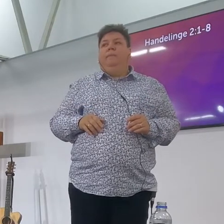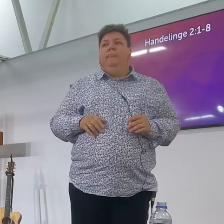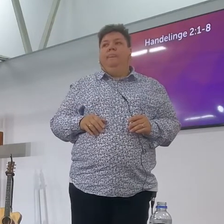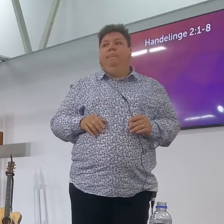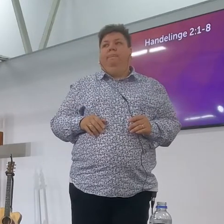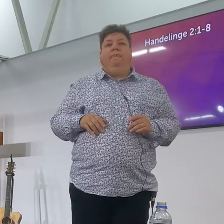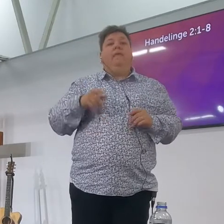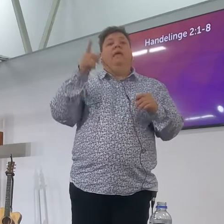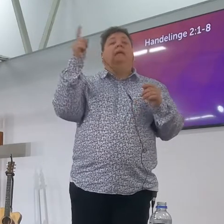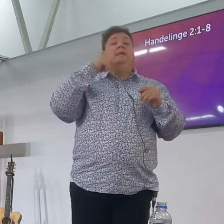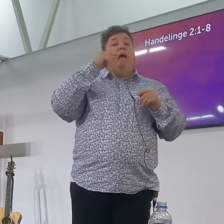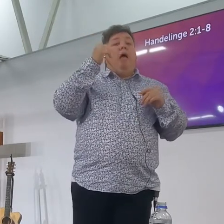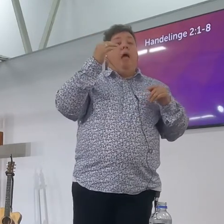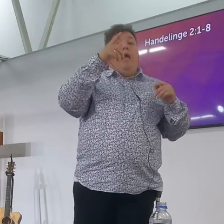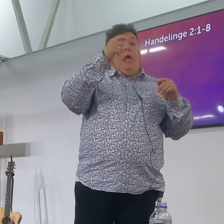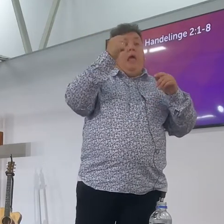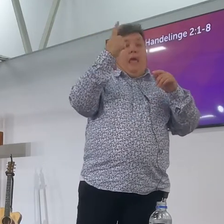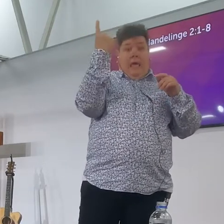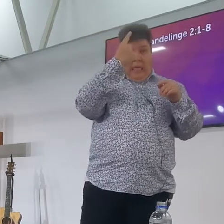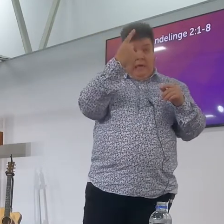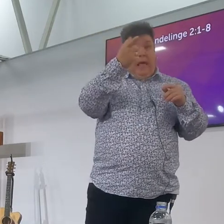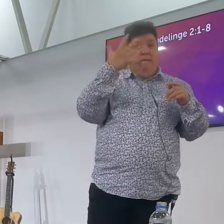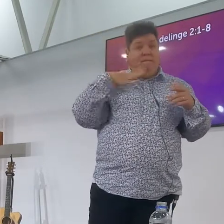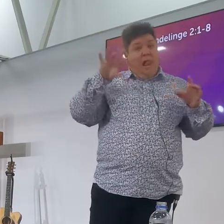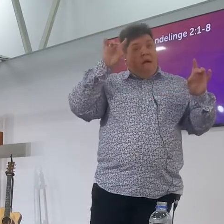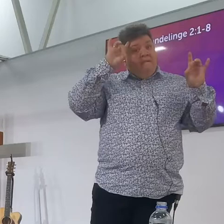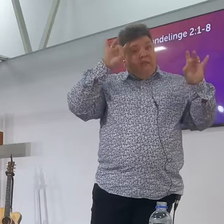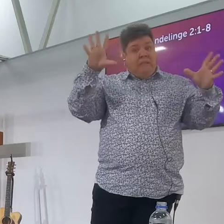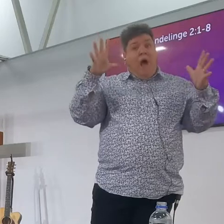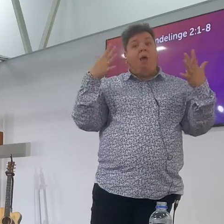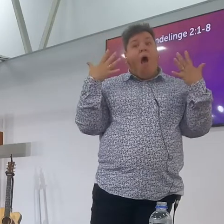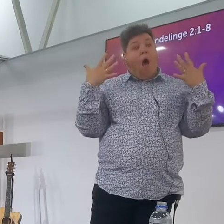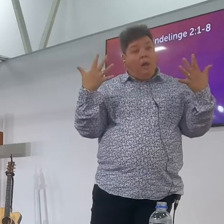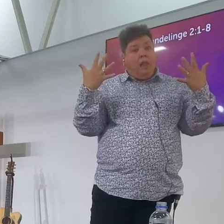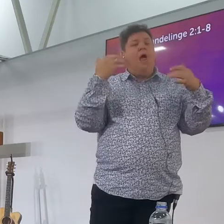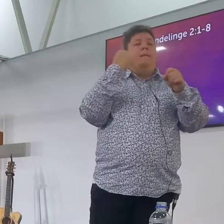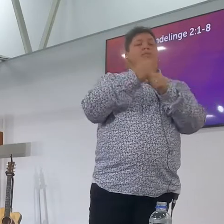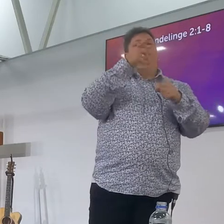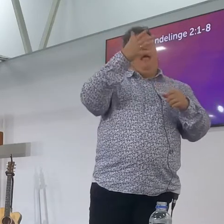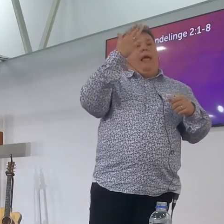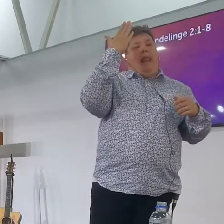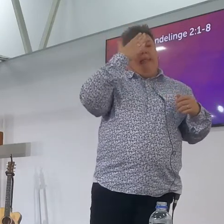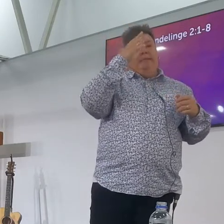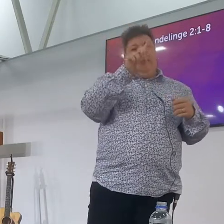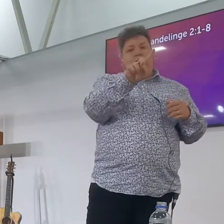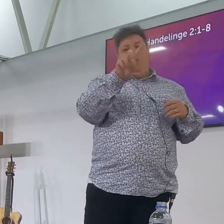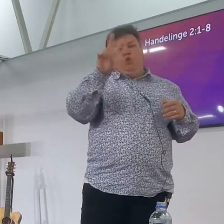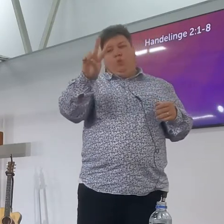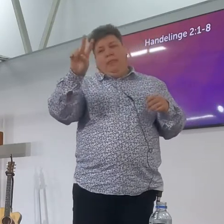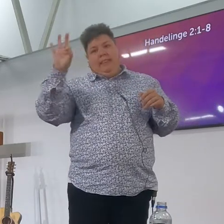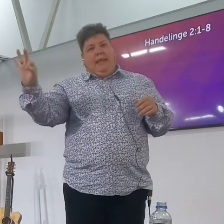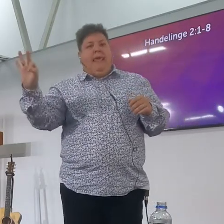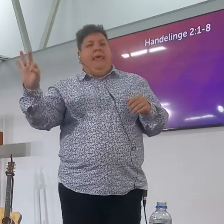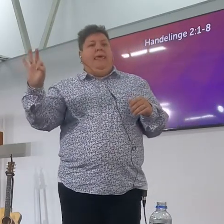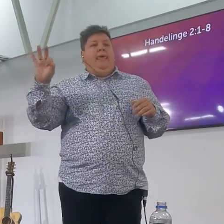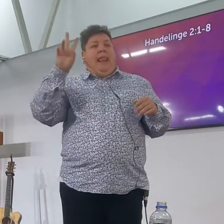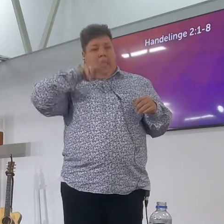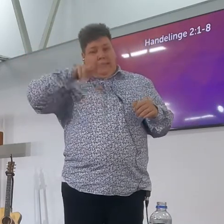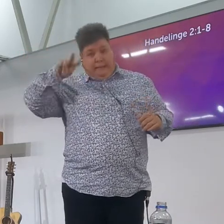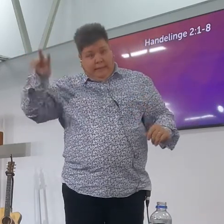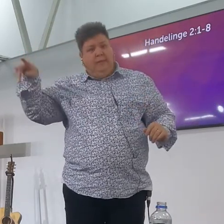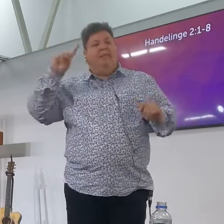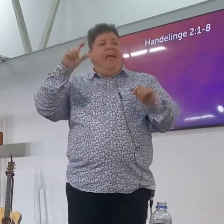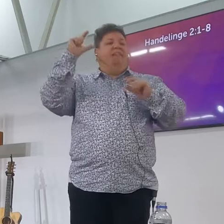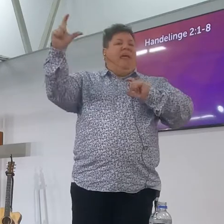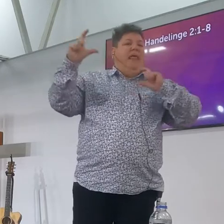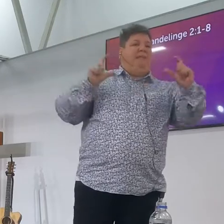1, 2 en 3 in een sitting deur. Gaan kyk wat het jy gesien het daar gebeur. En ongelukkig kan ons nie op alles vanoggend stil staan nie. Ek het baie goed